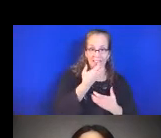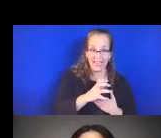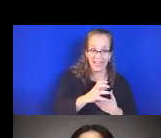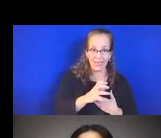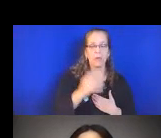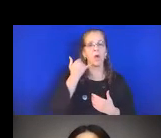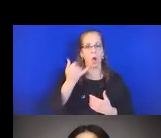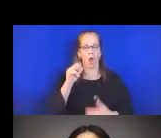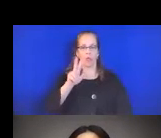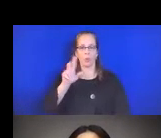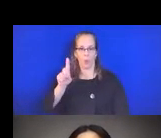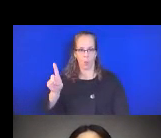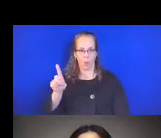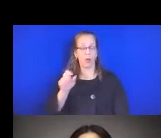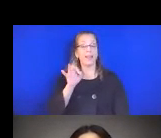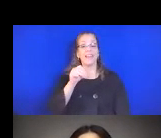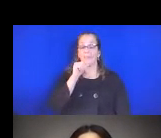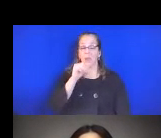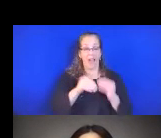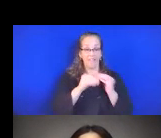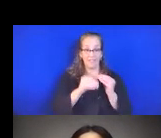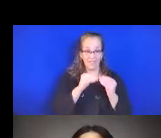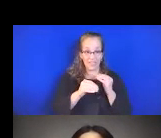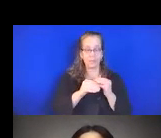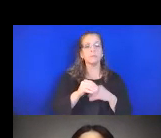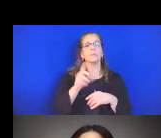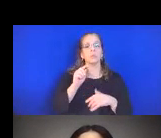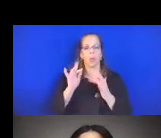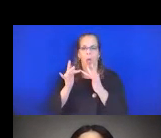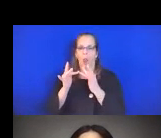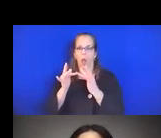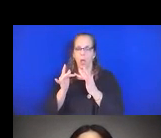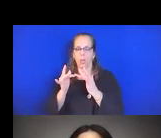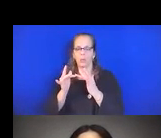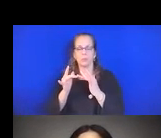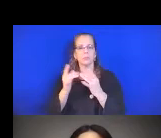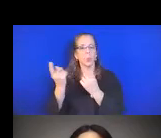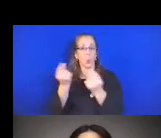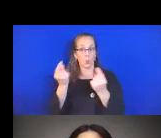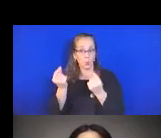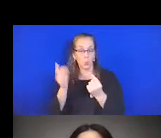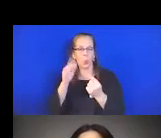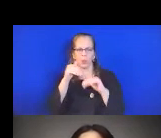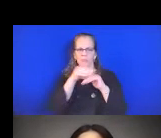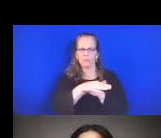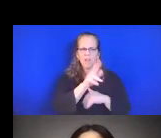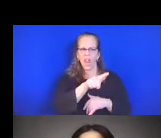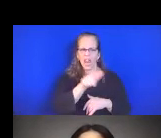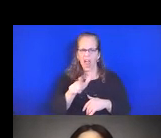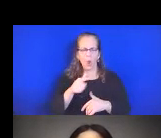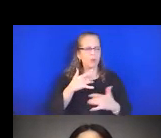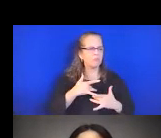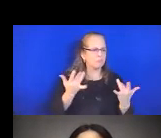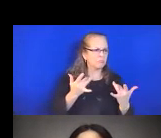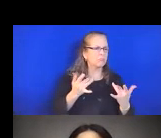房东有义务每年十月一号到第二年的五月三十一号呢是应该开暖气，维持